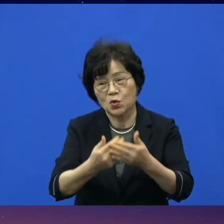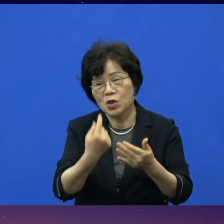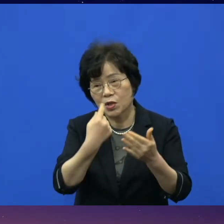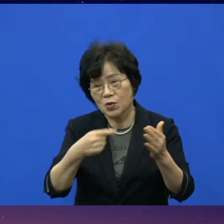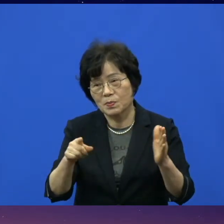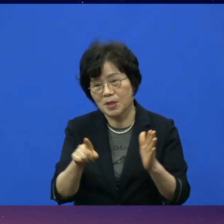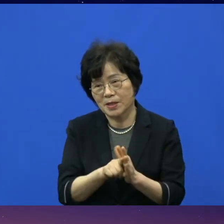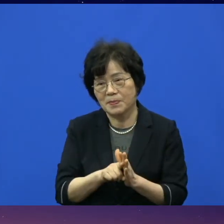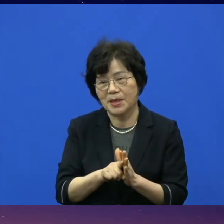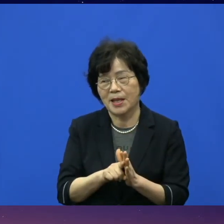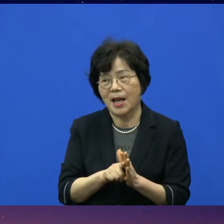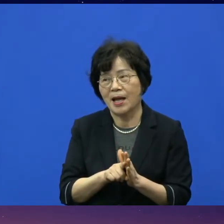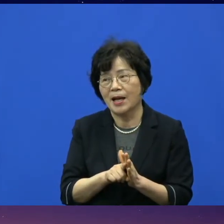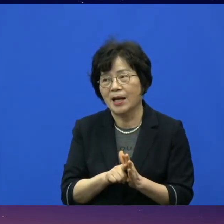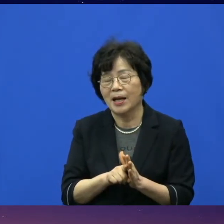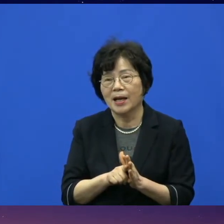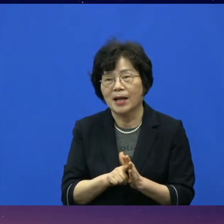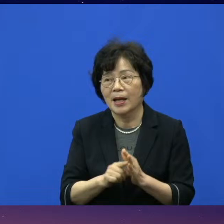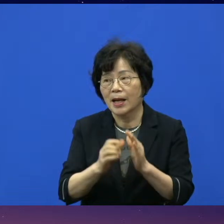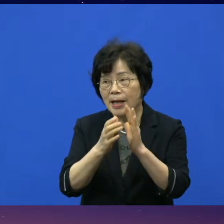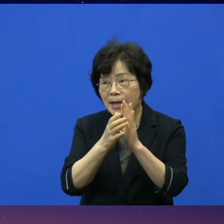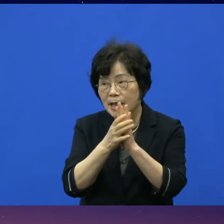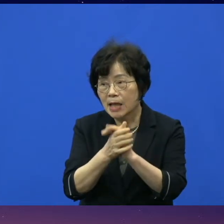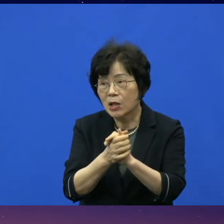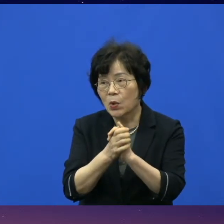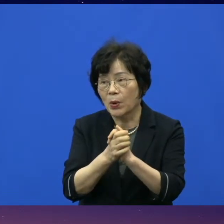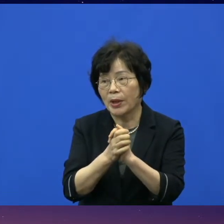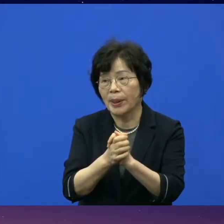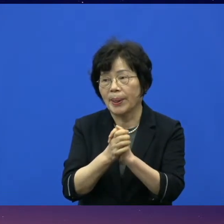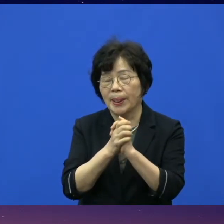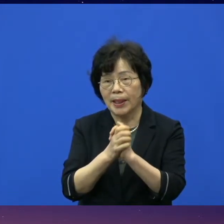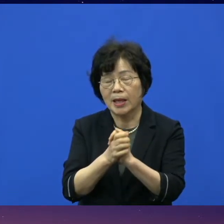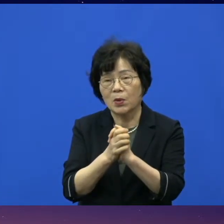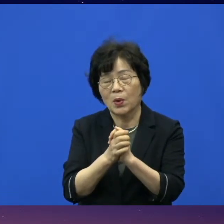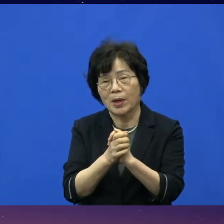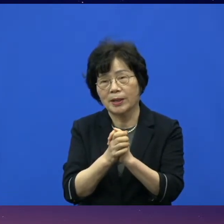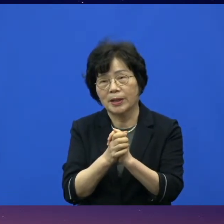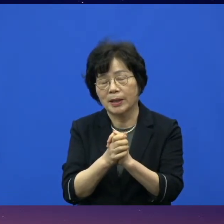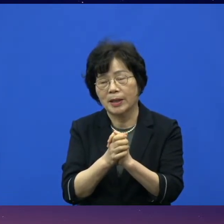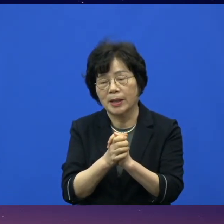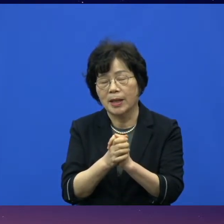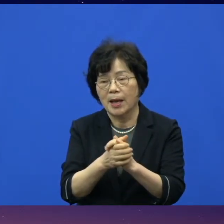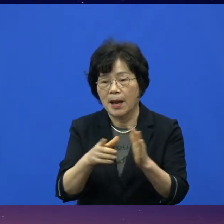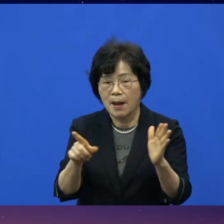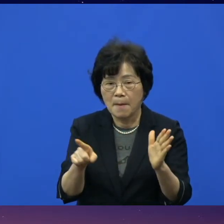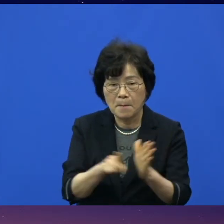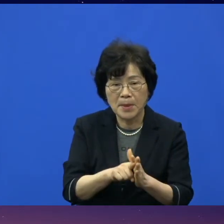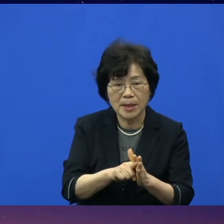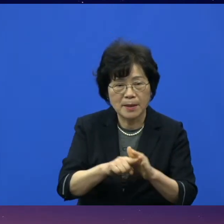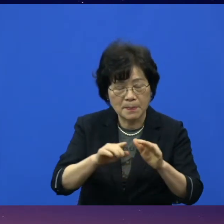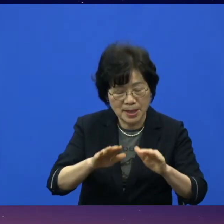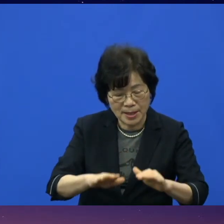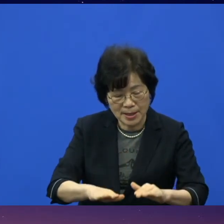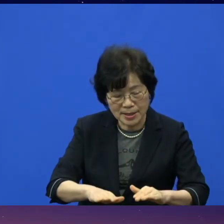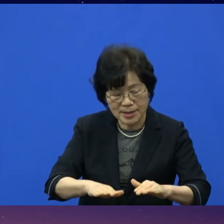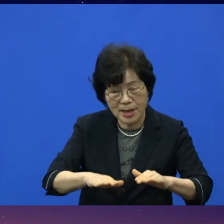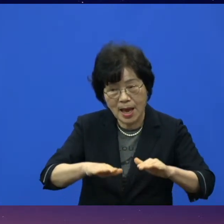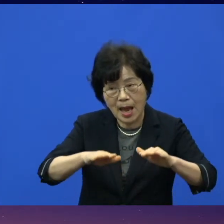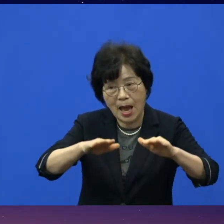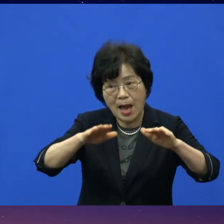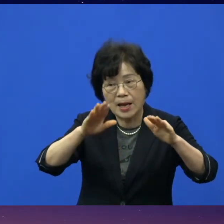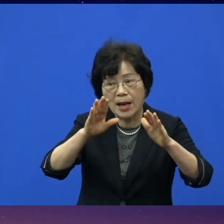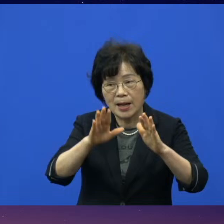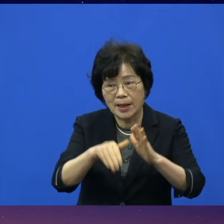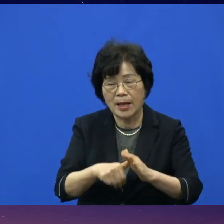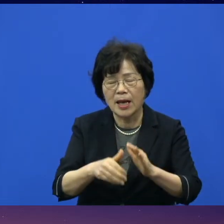믿습니다. 여러분, 이 기도는 믿음이 자라가는 데는 기도가 뺄